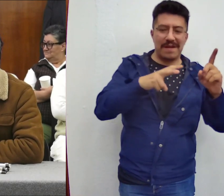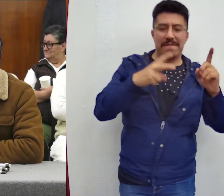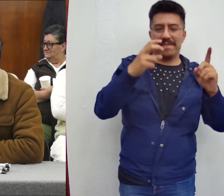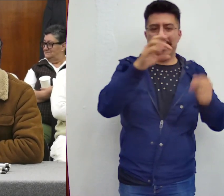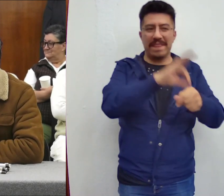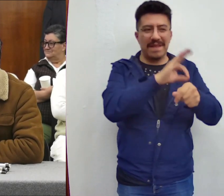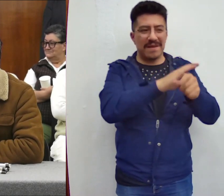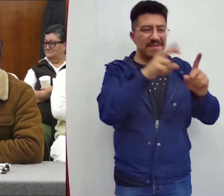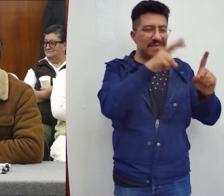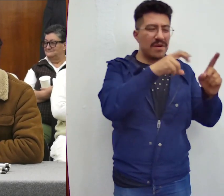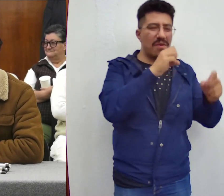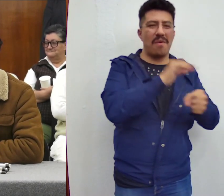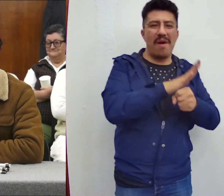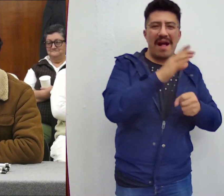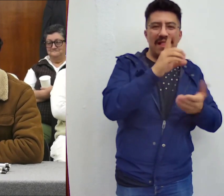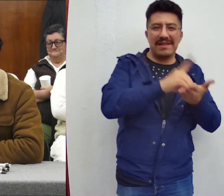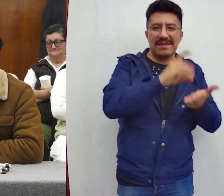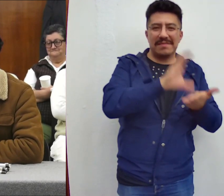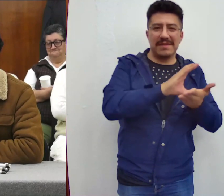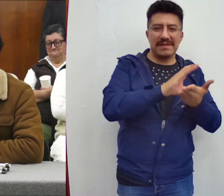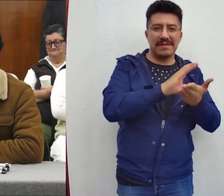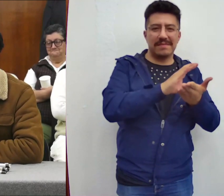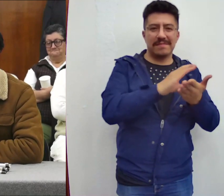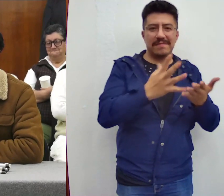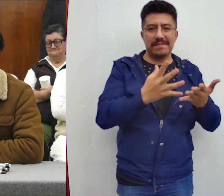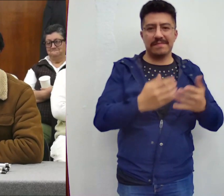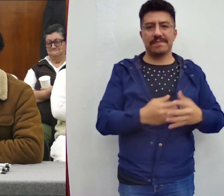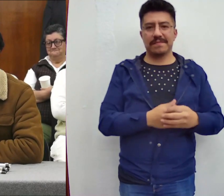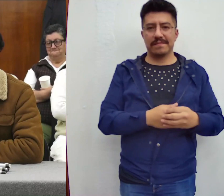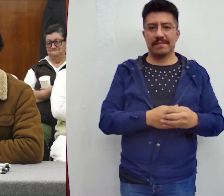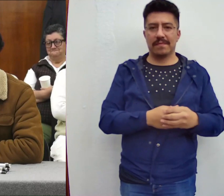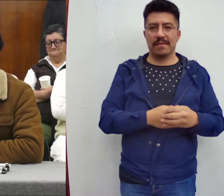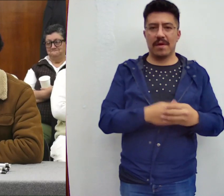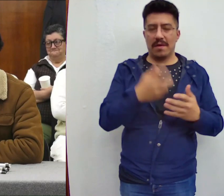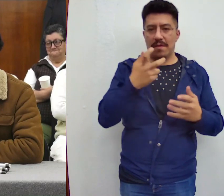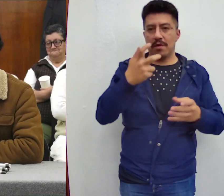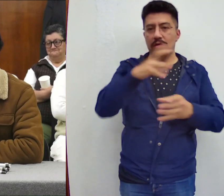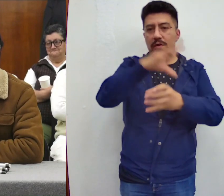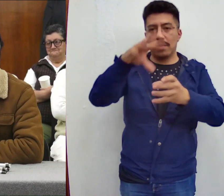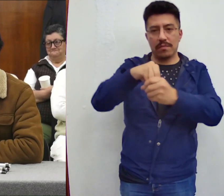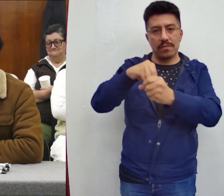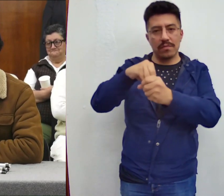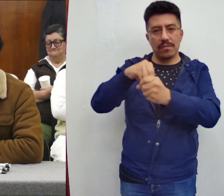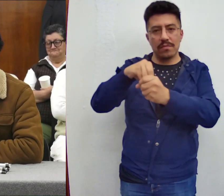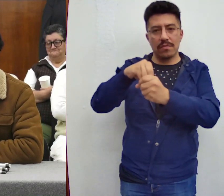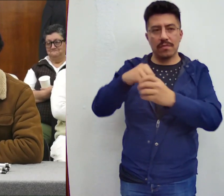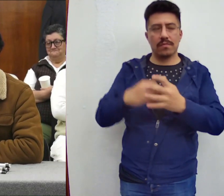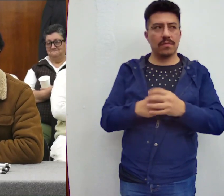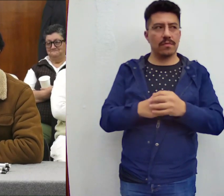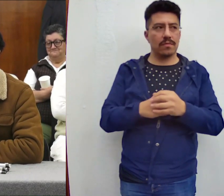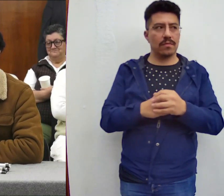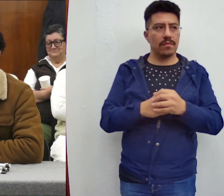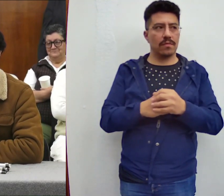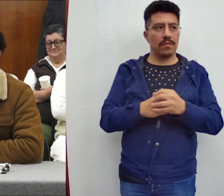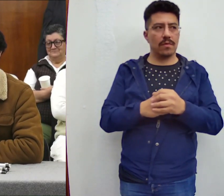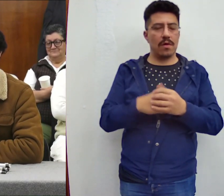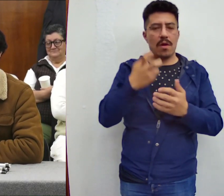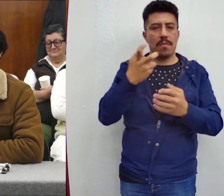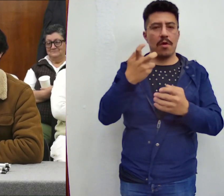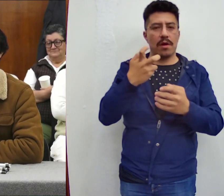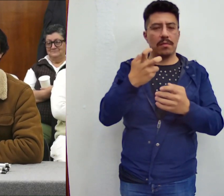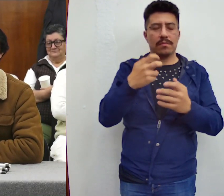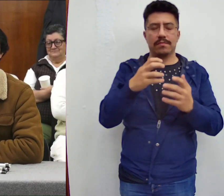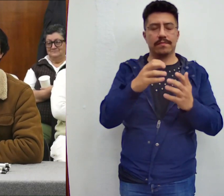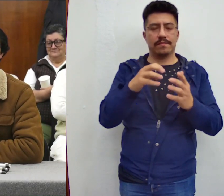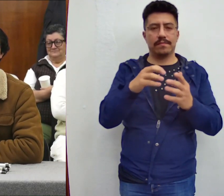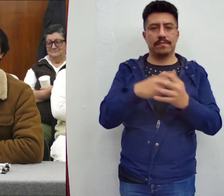tipo de discapacidad tenemos cada persona y que la institución que nos pueda dar ese diagnóstico